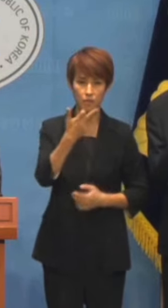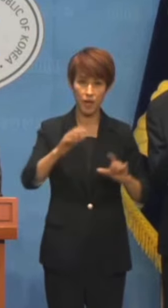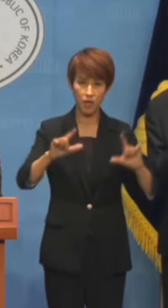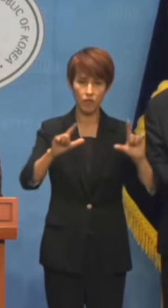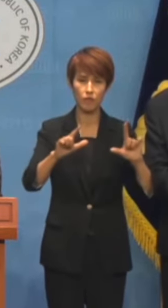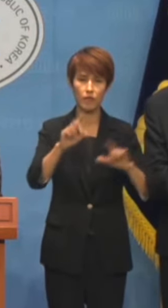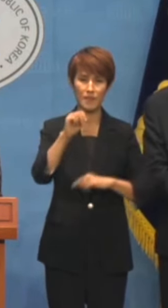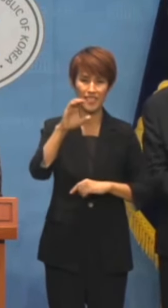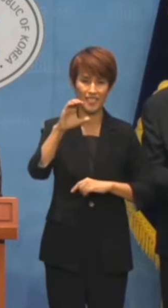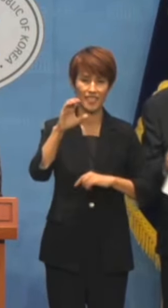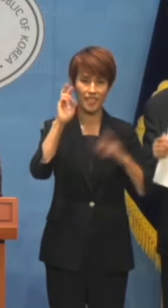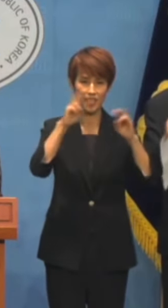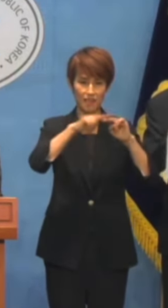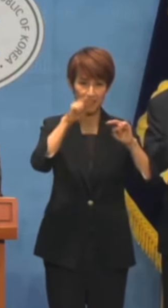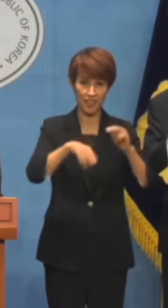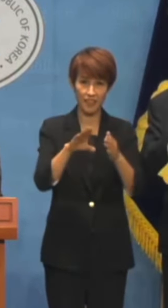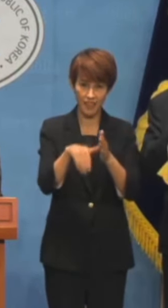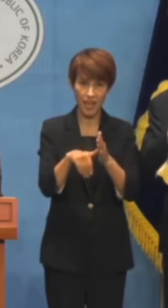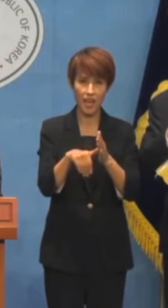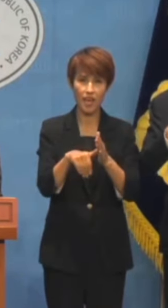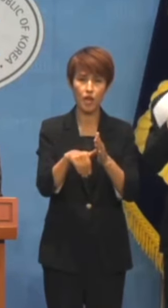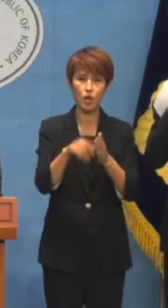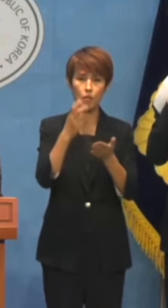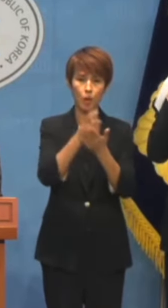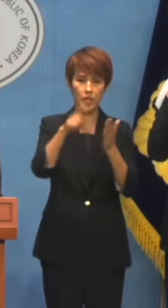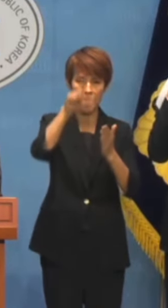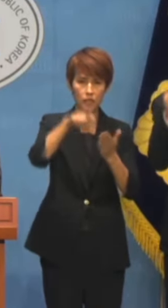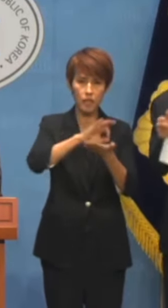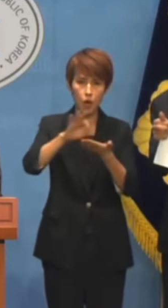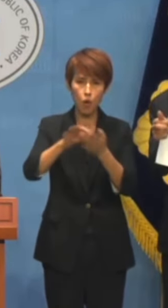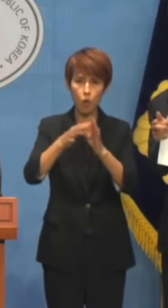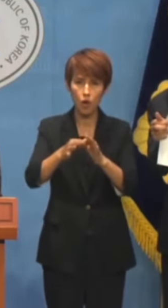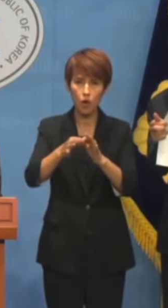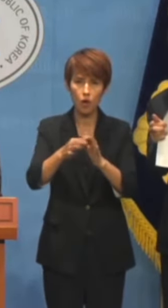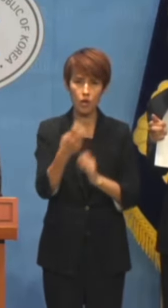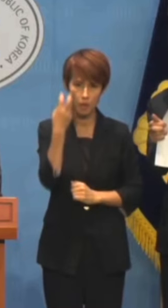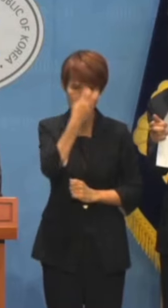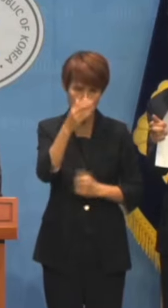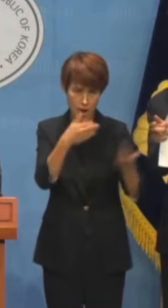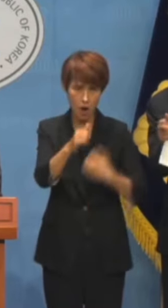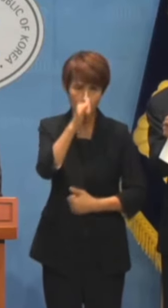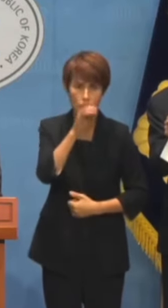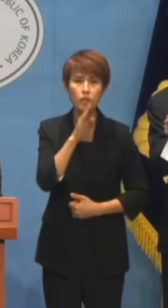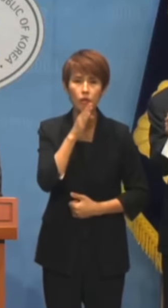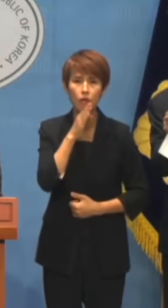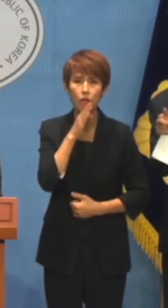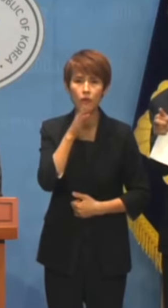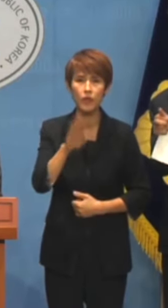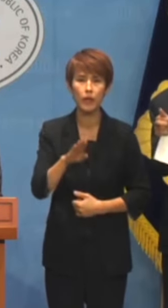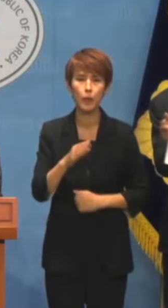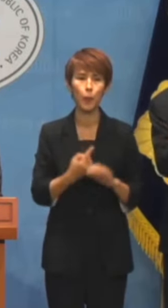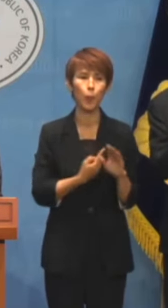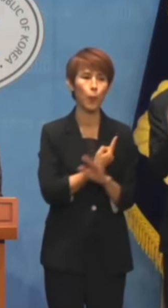대전 MBC 사장에서 물러날 때 MBC에서 법인카드 사용에 대한 대대적인 감사가 있었지만 연락을